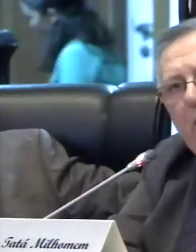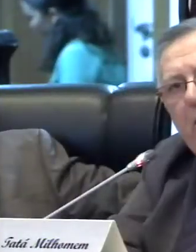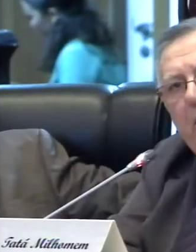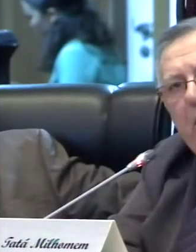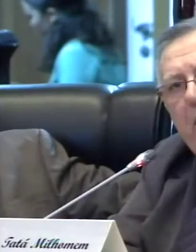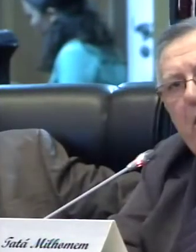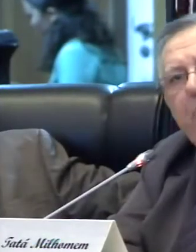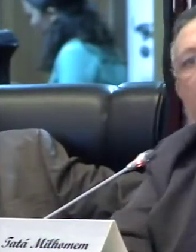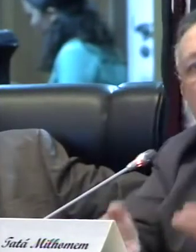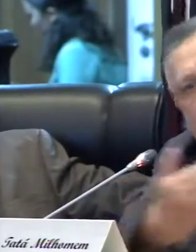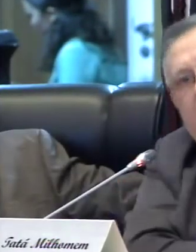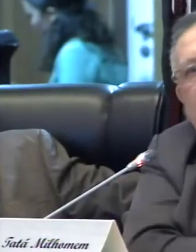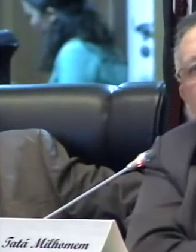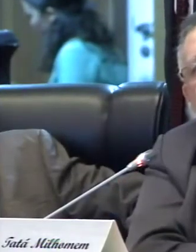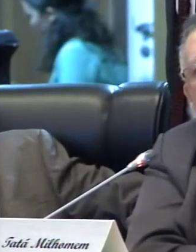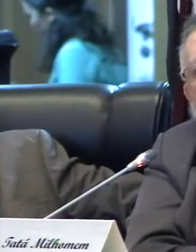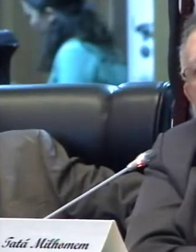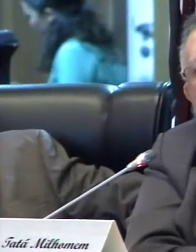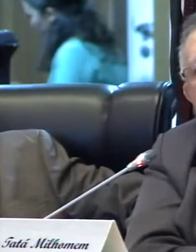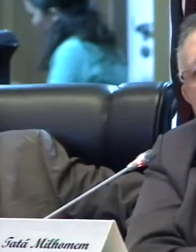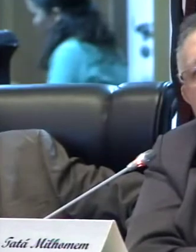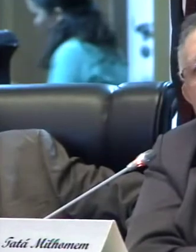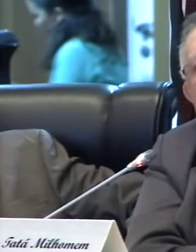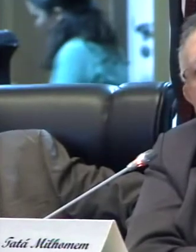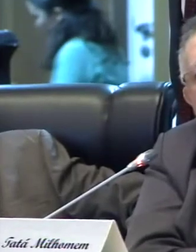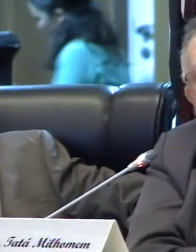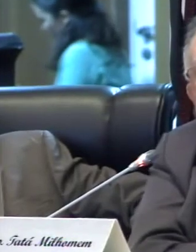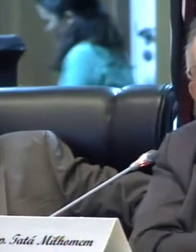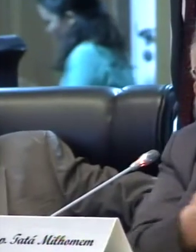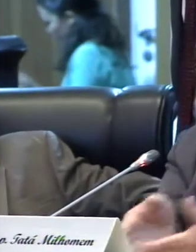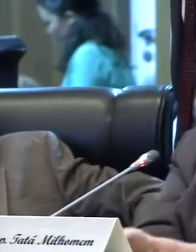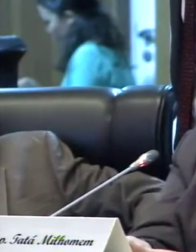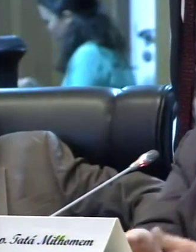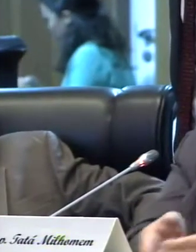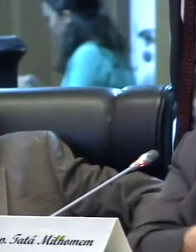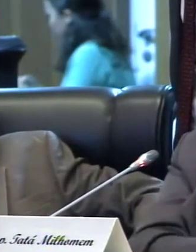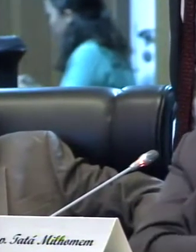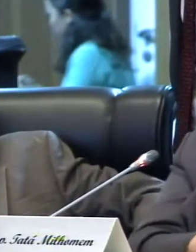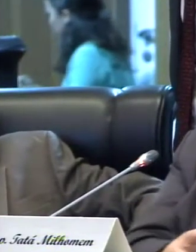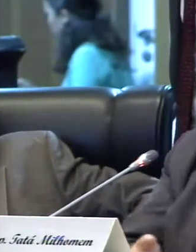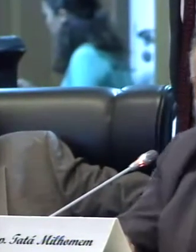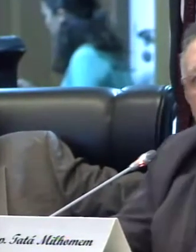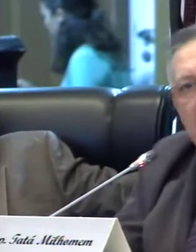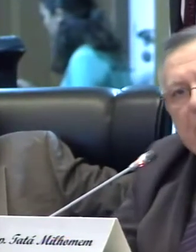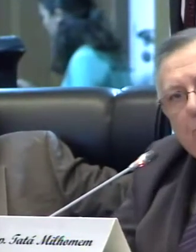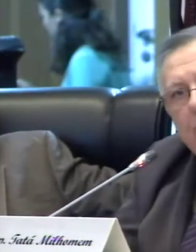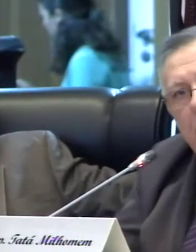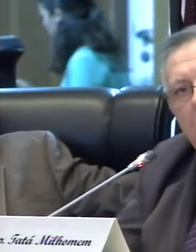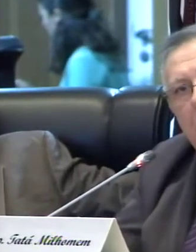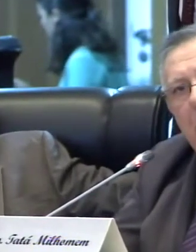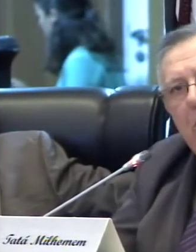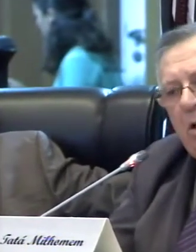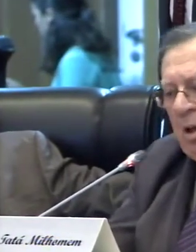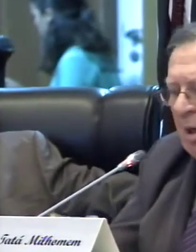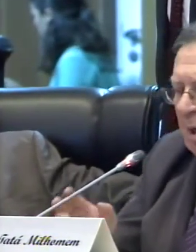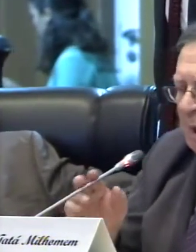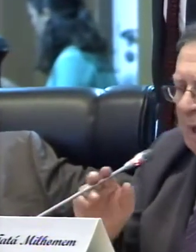enrolado. Embora Vossa Excelência não tenha sido o gestor que praticou aquele ato.